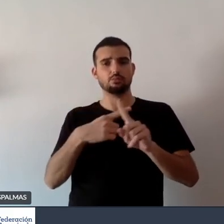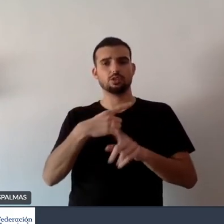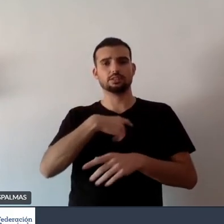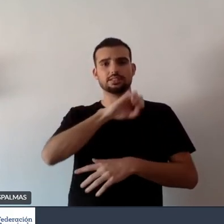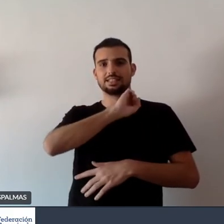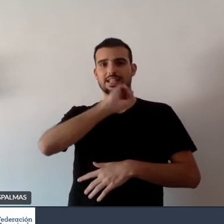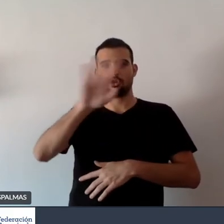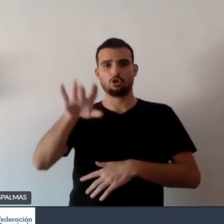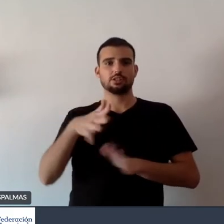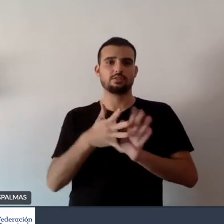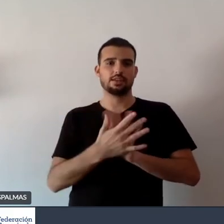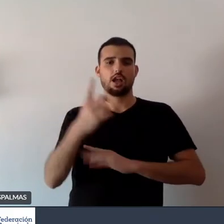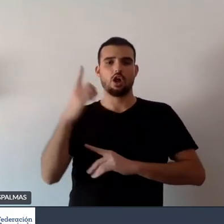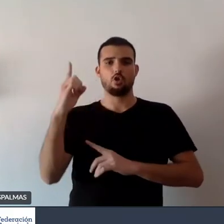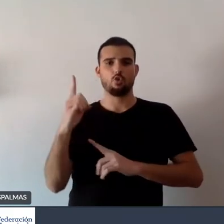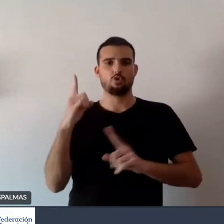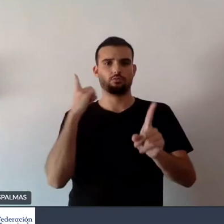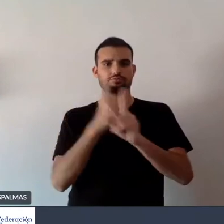contra uno.